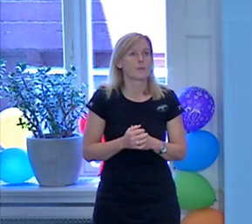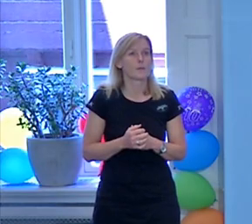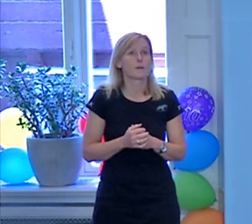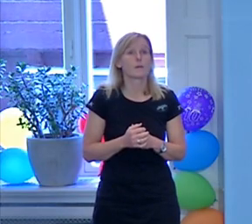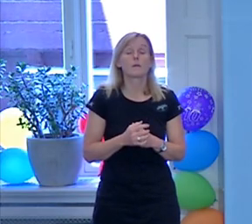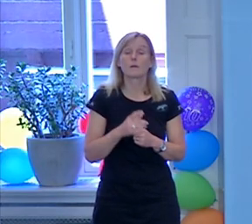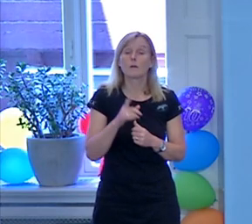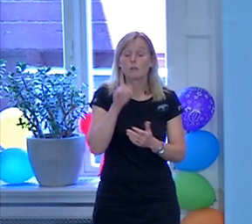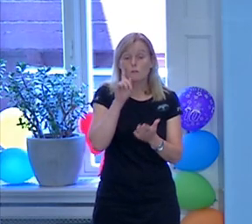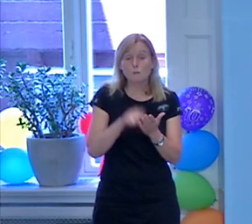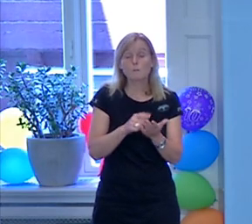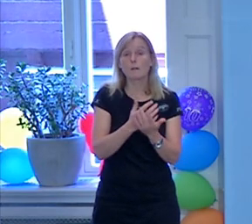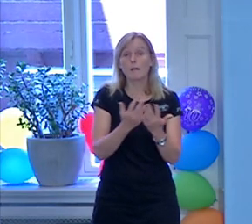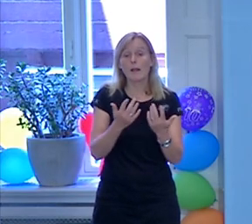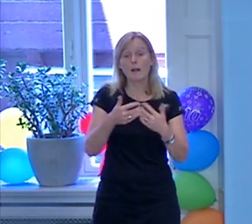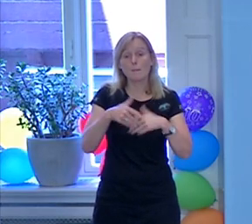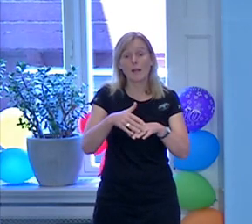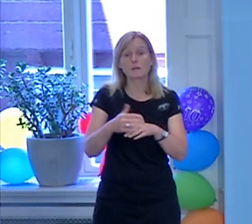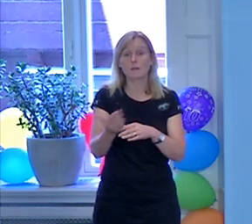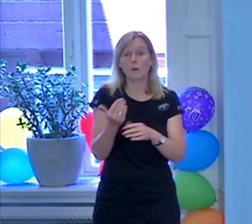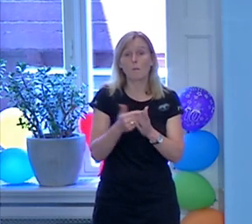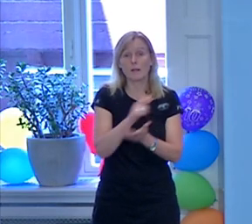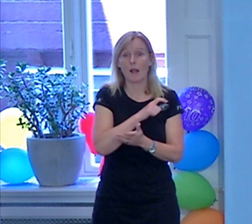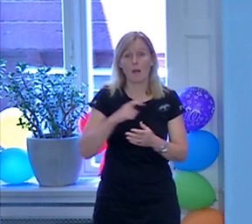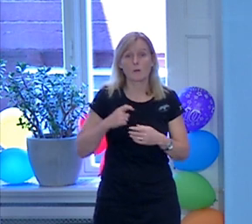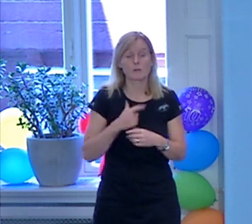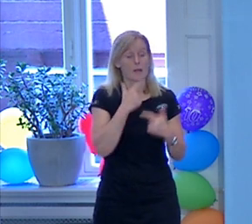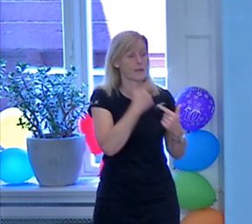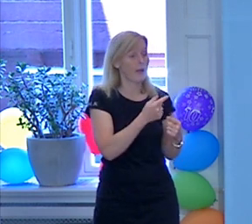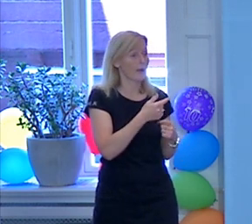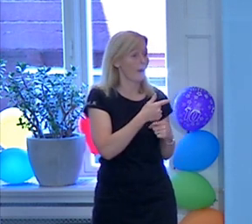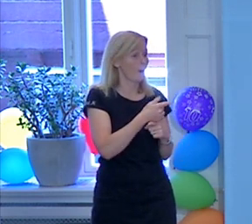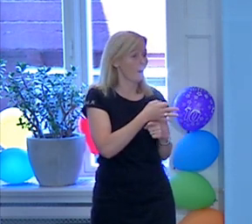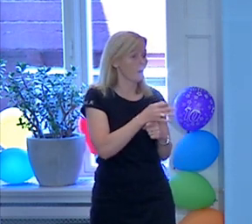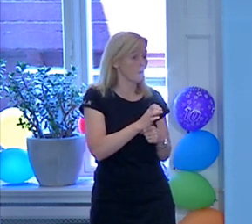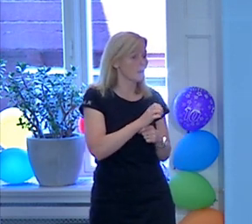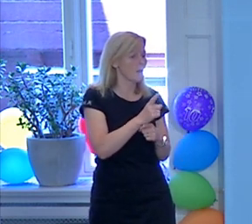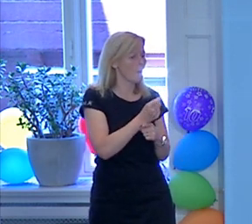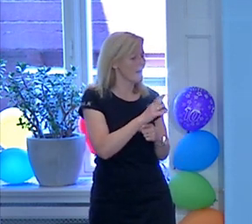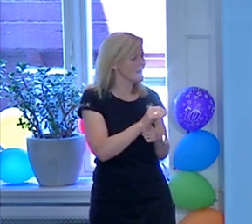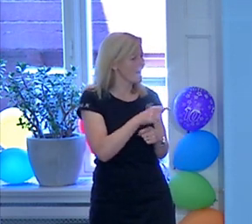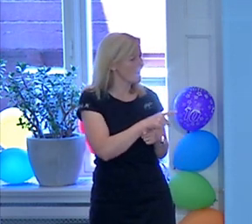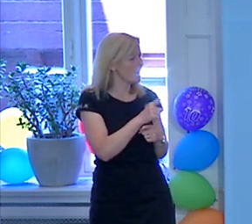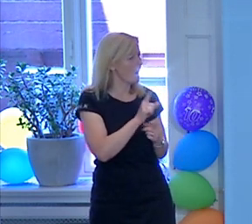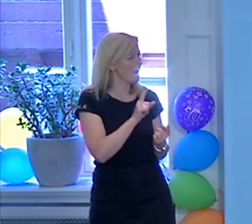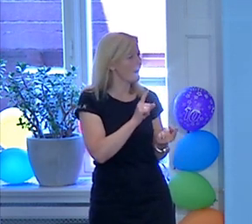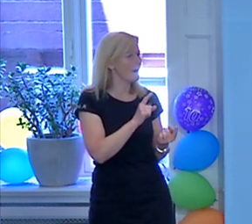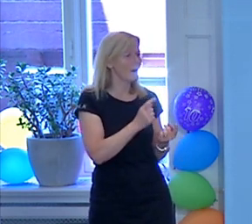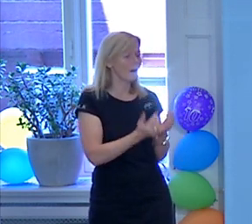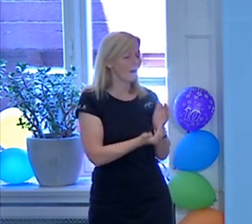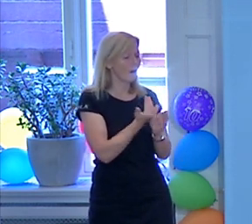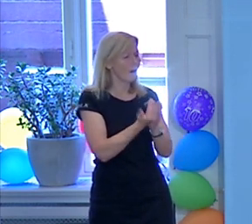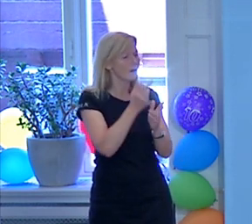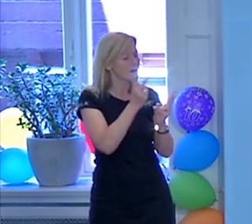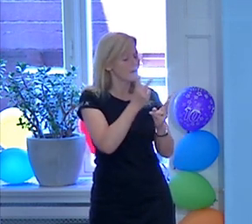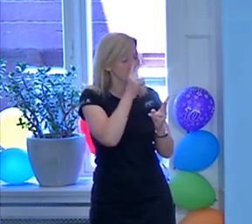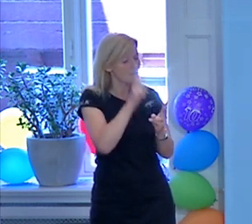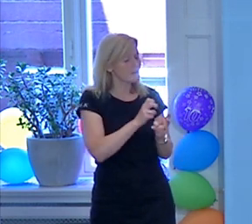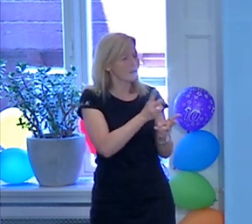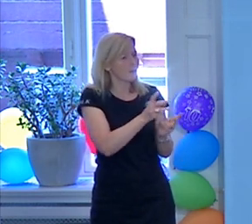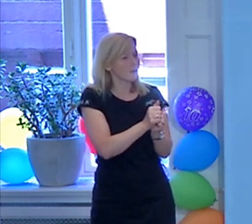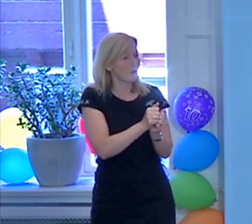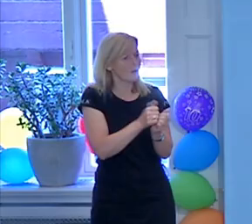för migranter som kommer hit. Tack så mycket, Pontus. Louise, jag misstänker att du har stött på en hel del av den här varan. Hur reagerar du